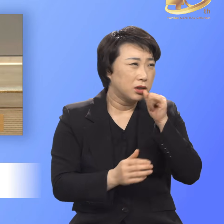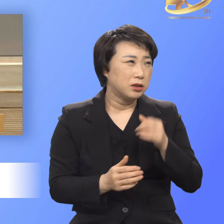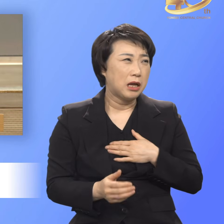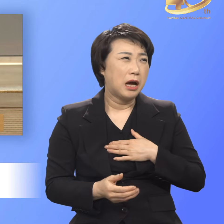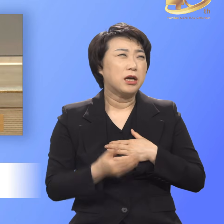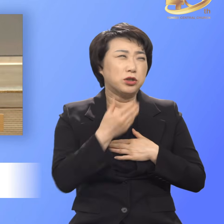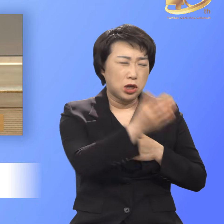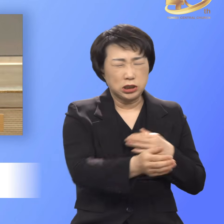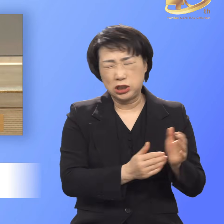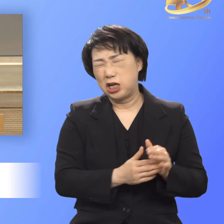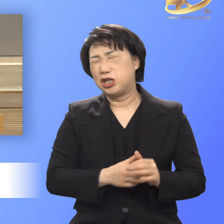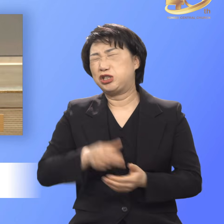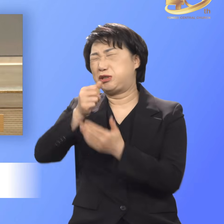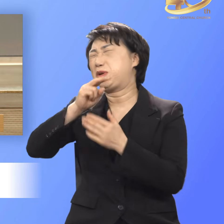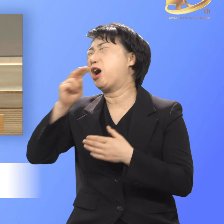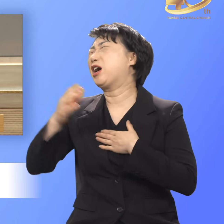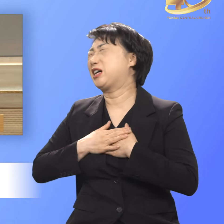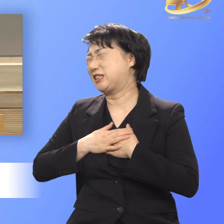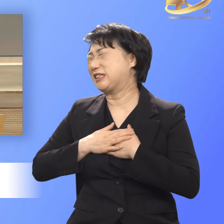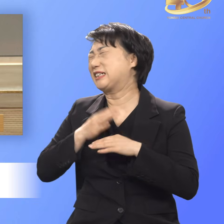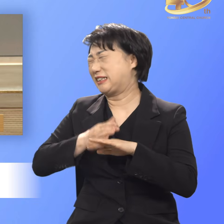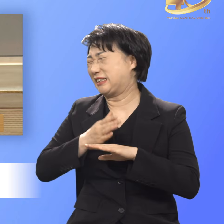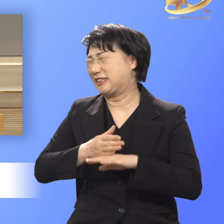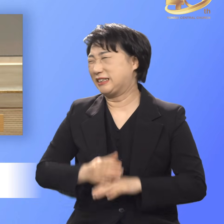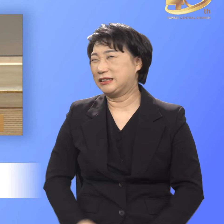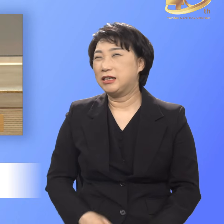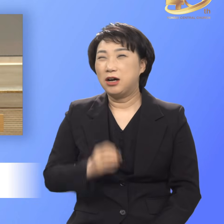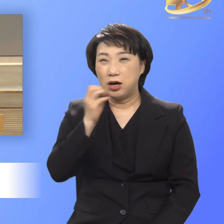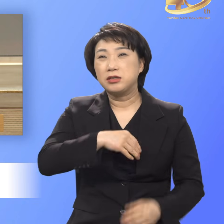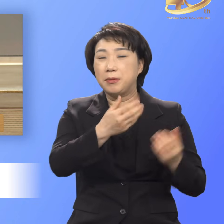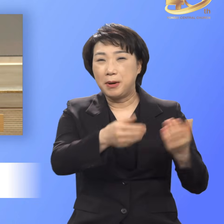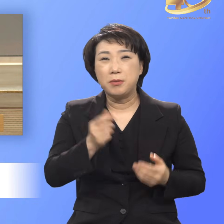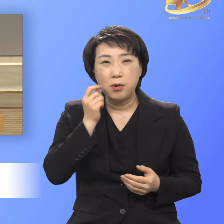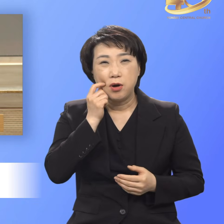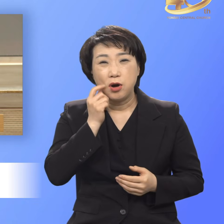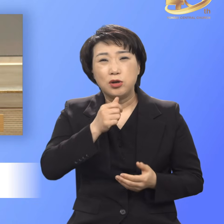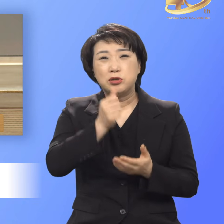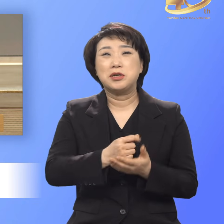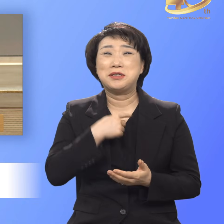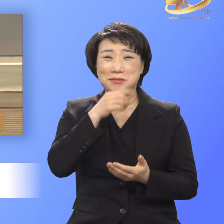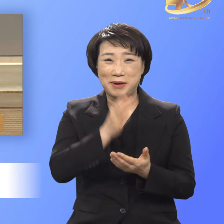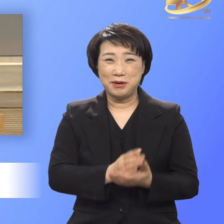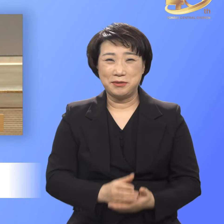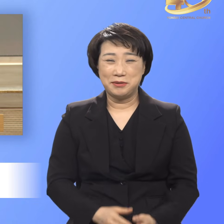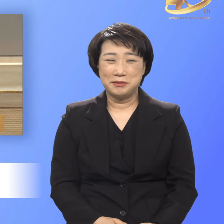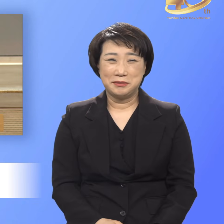아니라 줬다. 주여 감사합니다. 어차피 부어들고 무도로 죄죠.